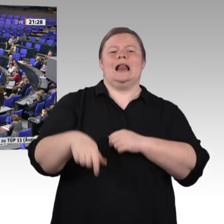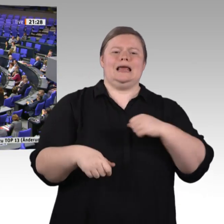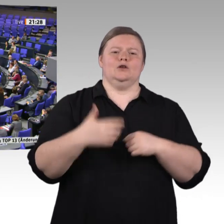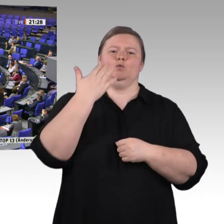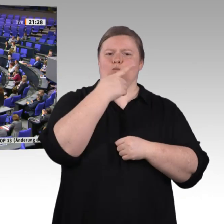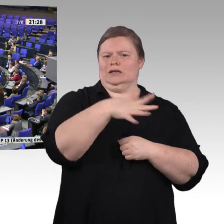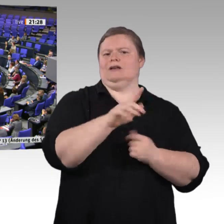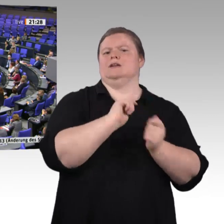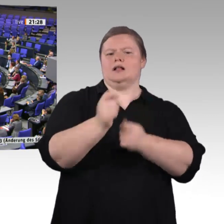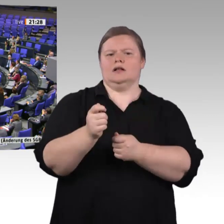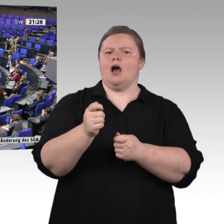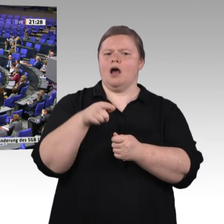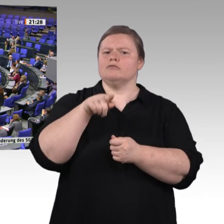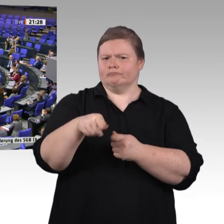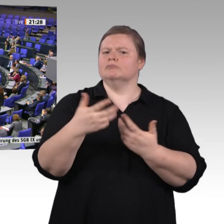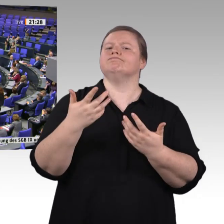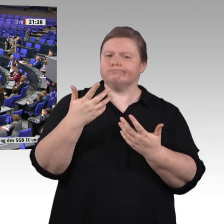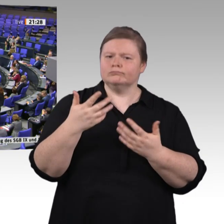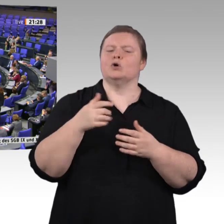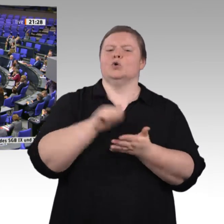diesen Änderungsantrag?